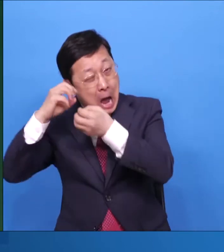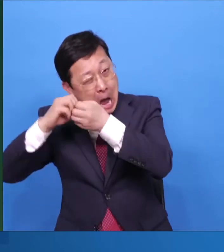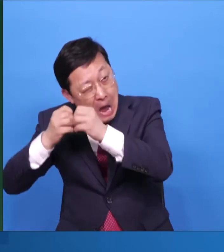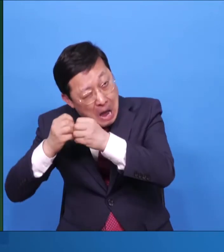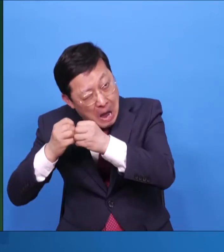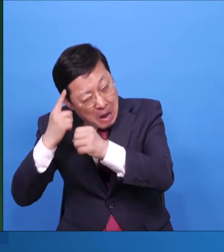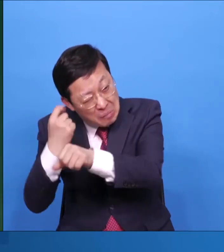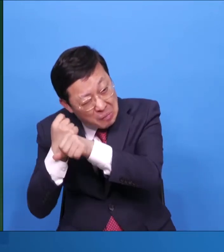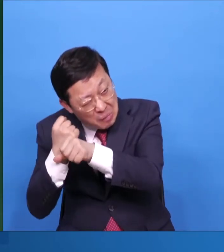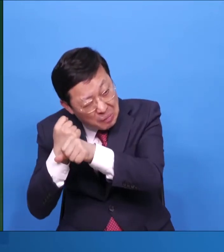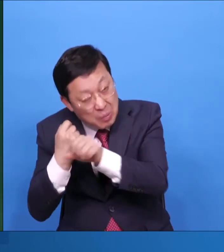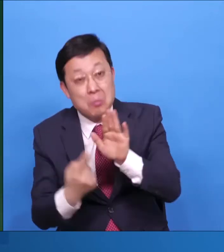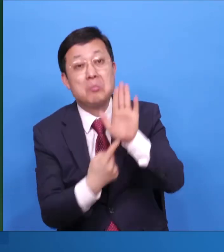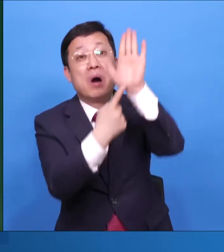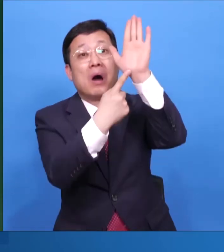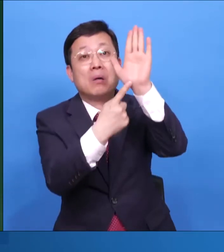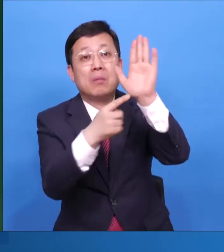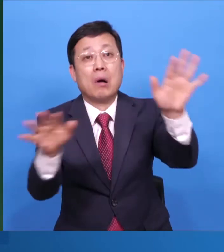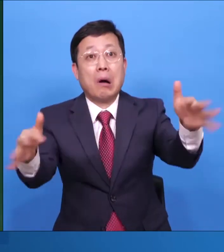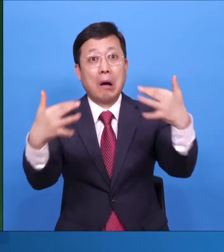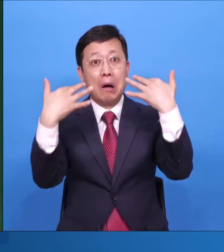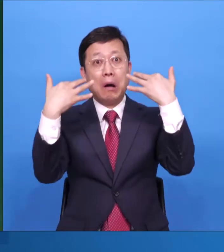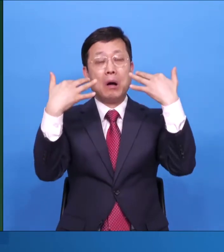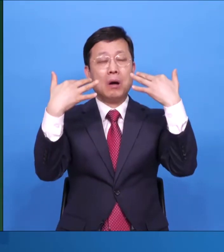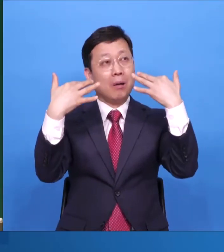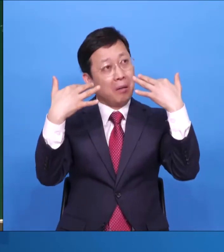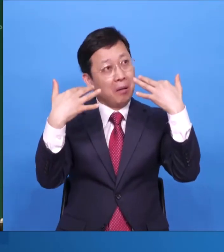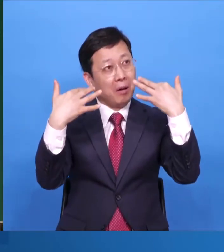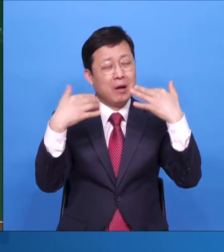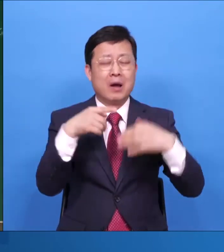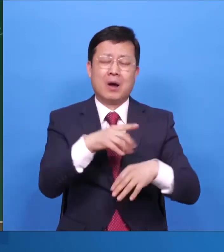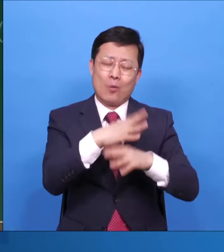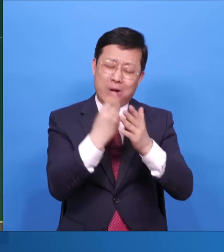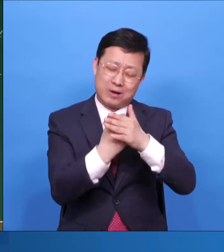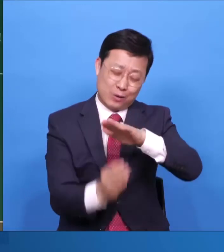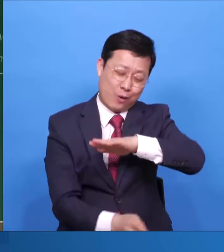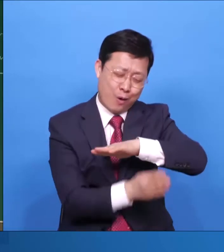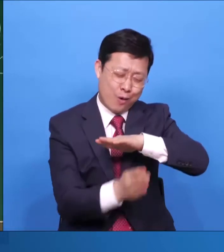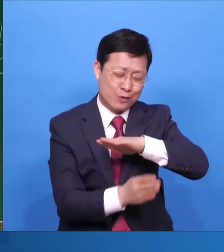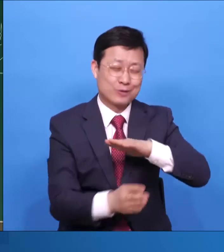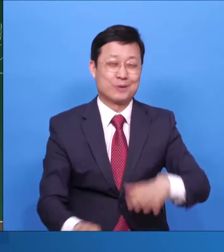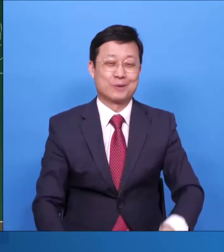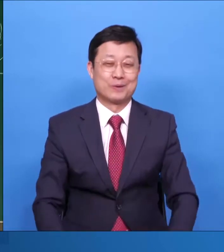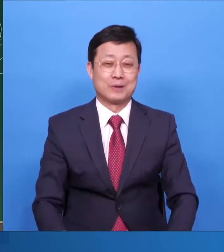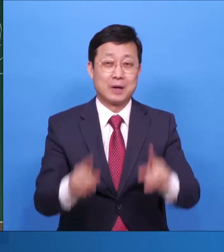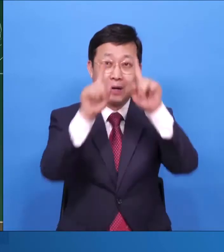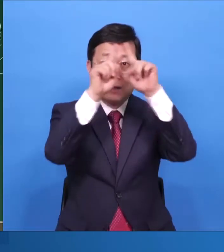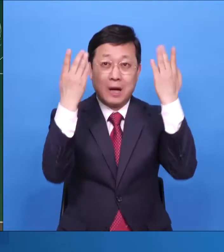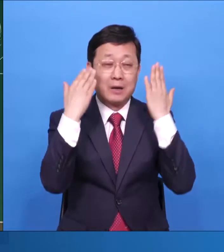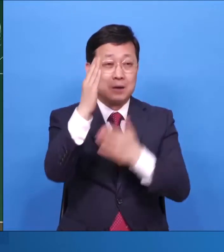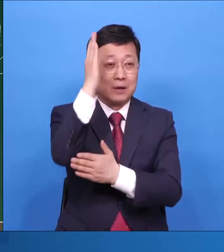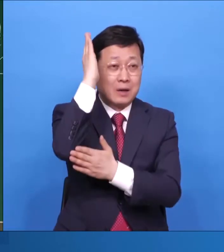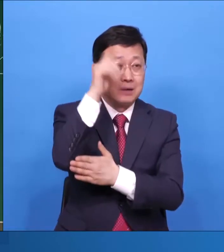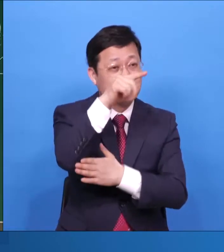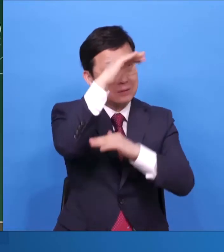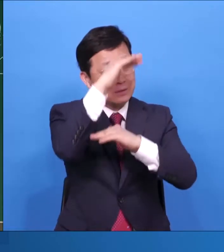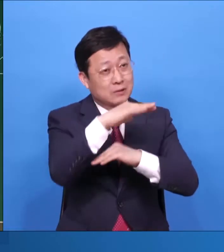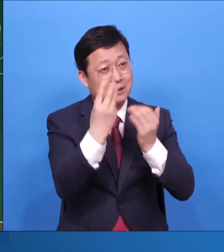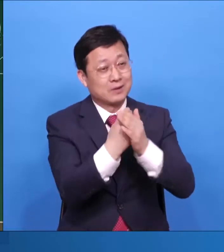거죠. Pues eso no tiene lógica siquiera. 이게 ¿verdad? 대학에서 가르치는 거 아닙니까? Pero esto es lo que están enseñando ahora en las universidades.